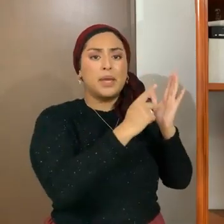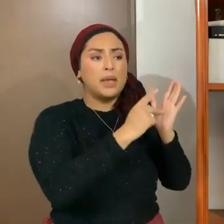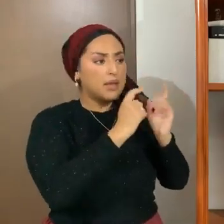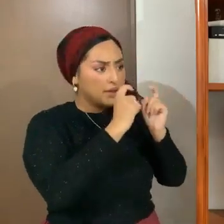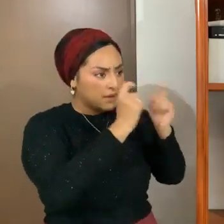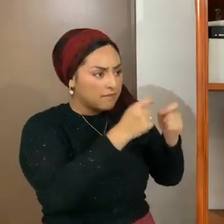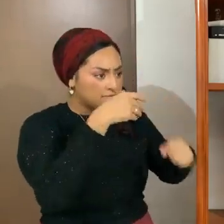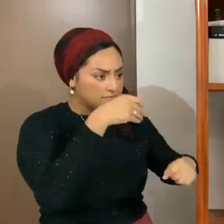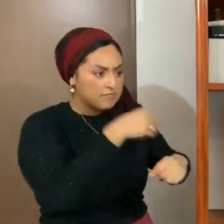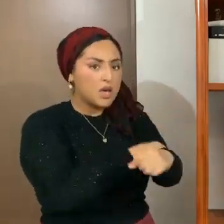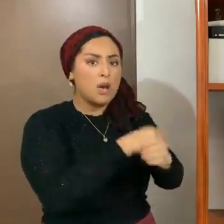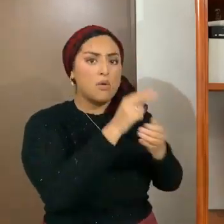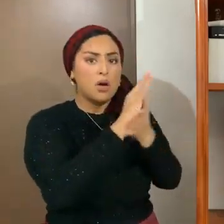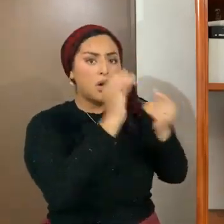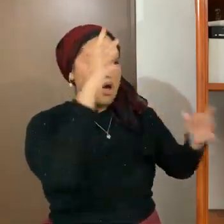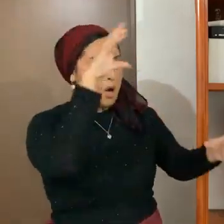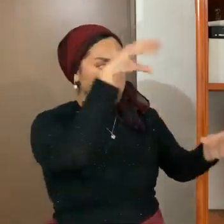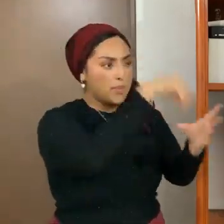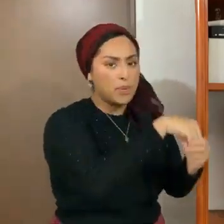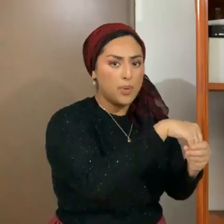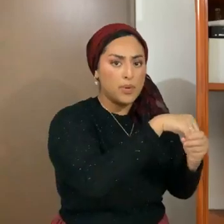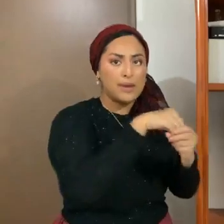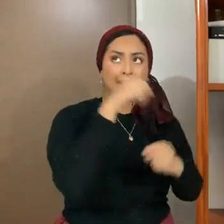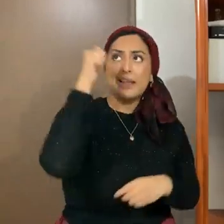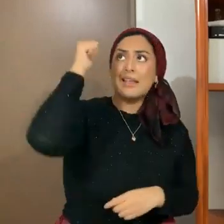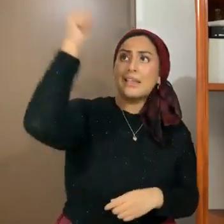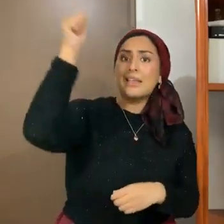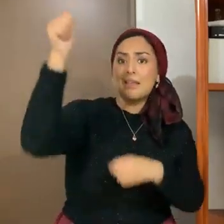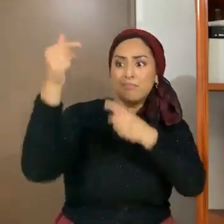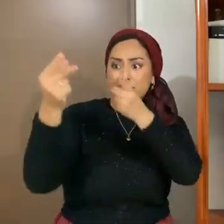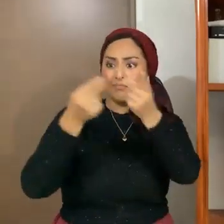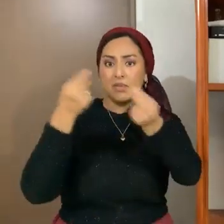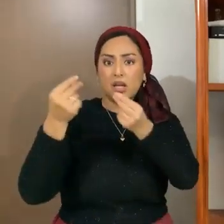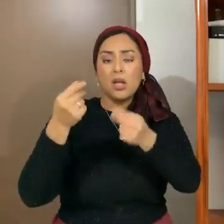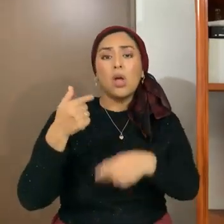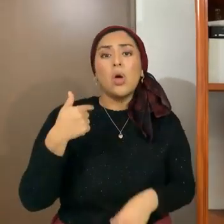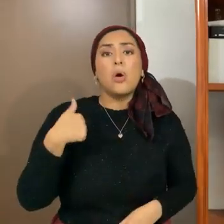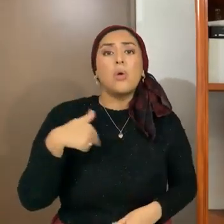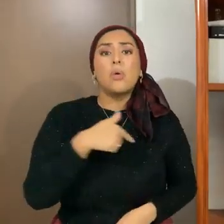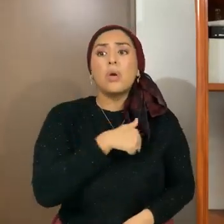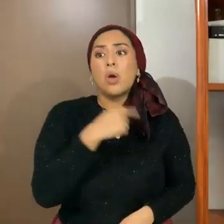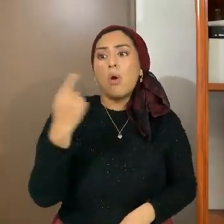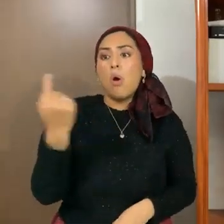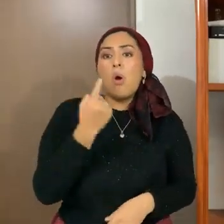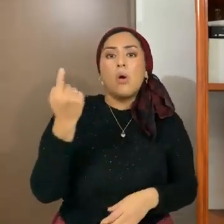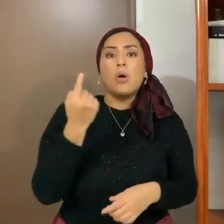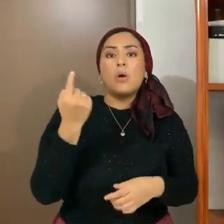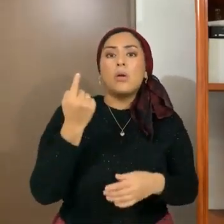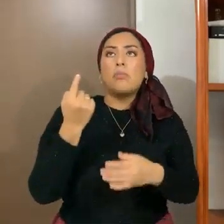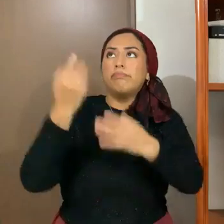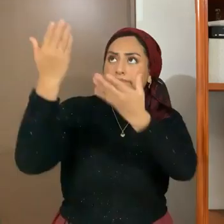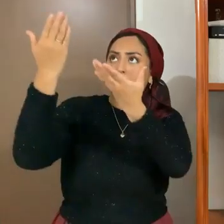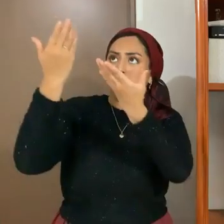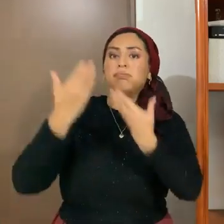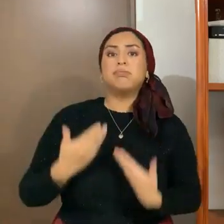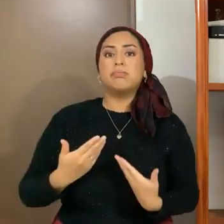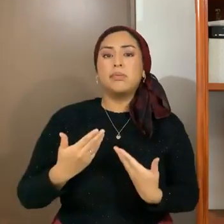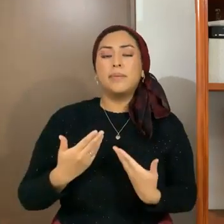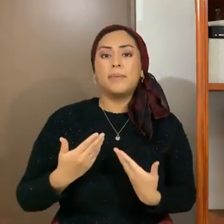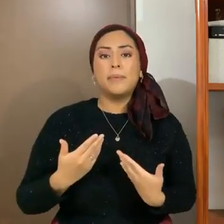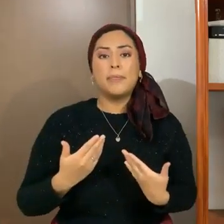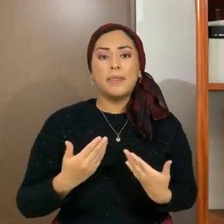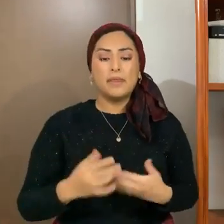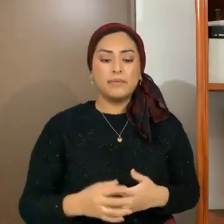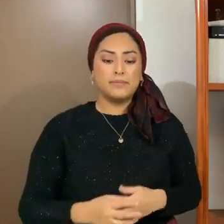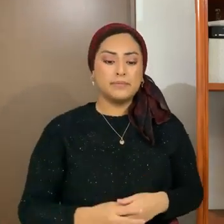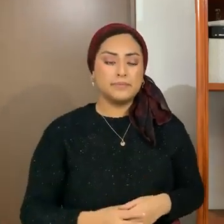Amén. Yahshua HaMashiach es quien hace su obra. Nosotros solo somos instrumentos. Pero no se puede ser